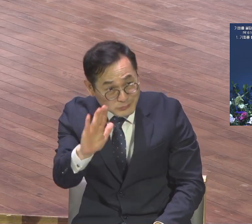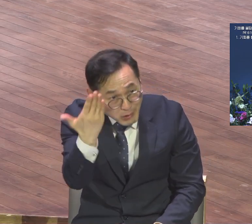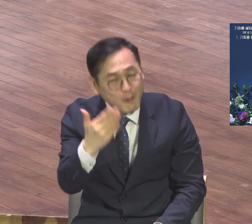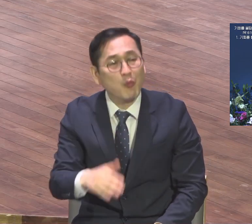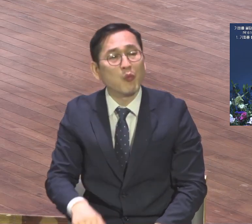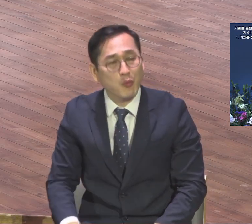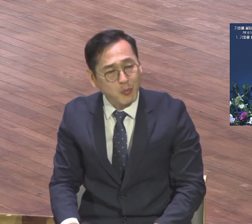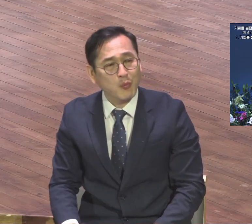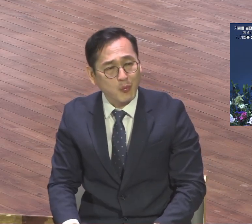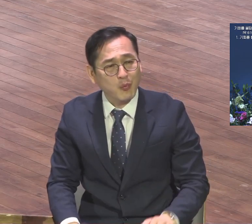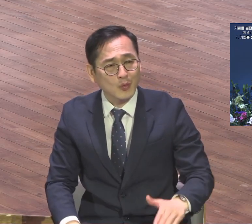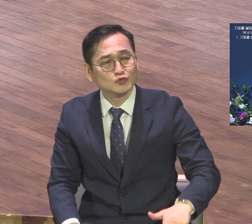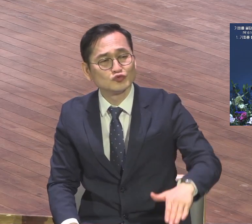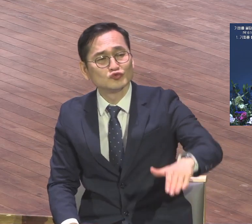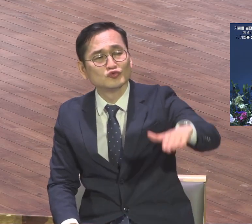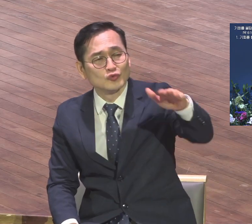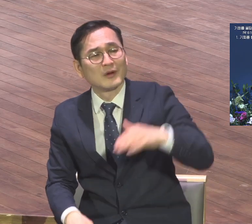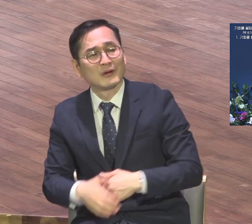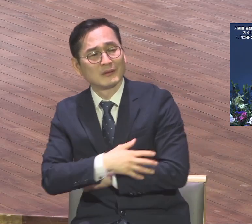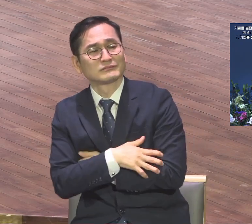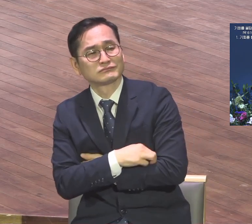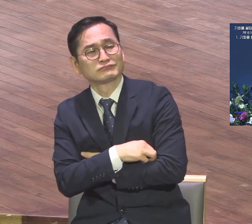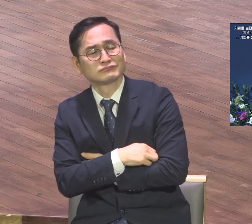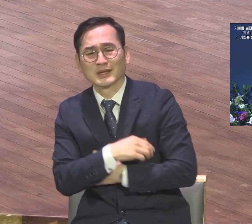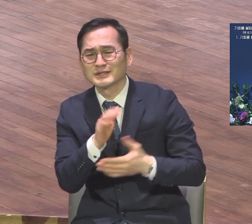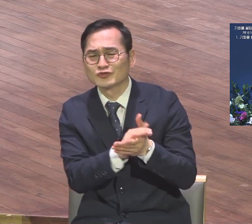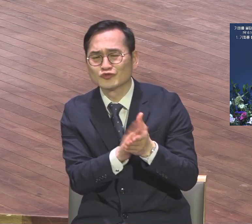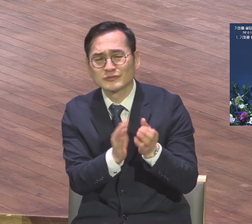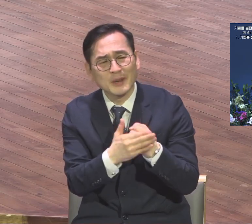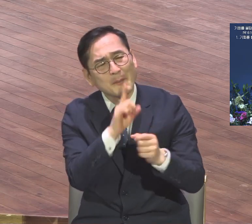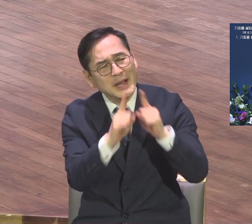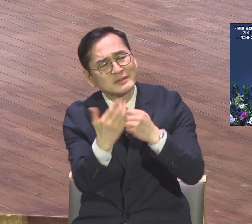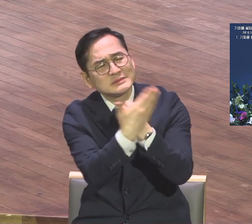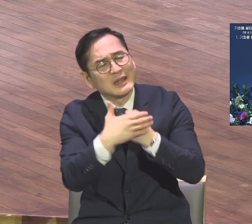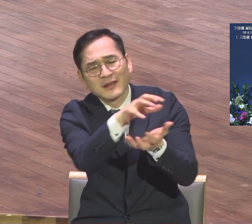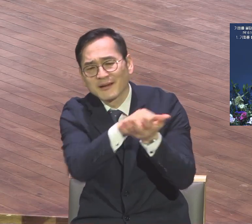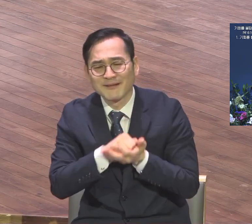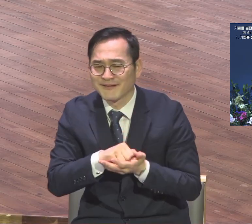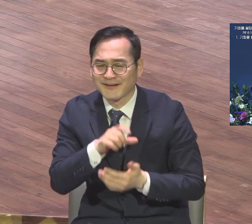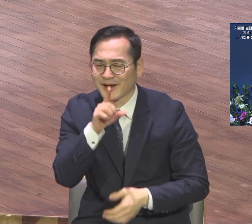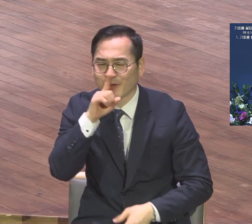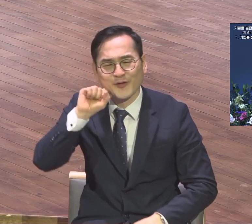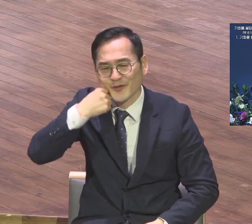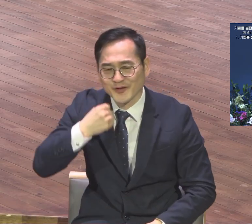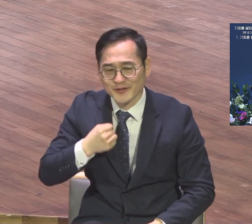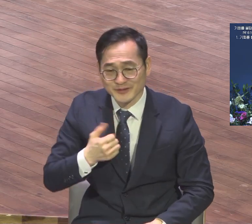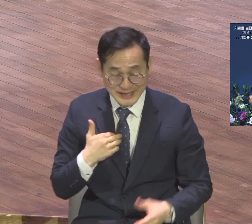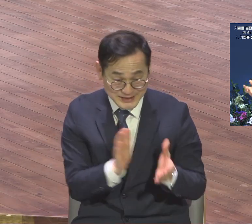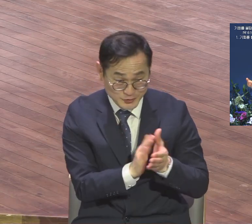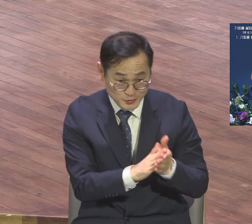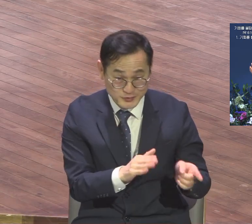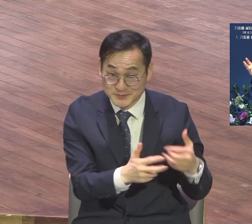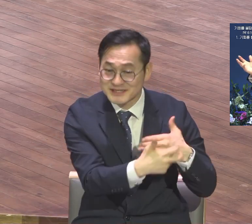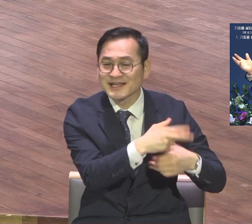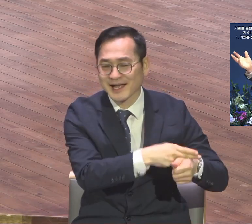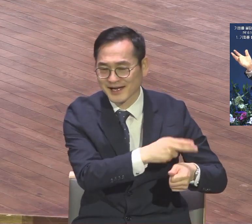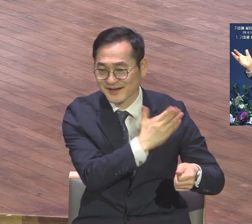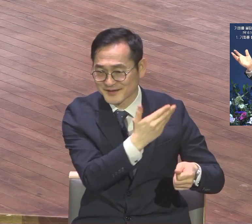참 감사하게도 친구 하나 의사가 이비인후과 친구가 있었는데 이 친구 고향 친구 옆집에 살았어요.